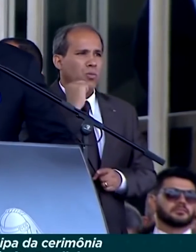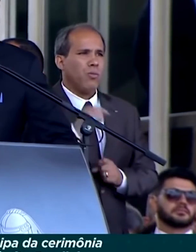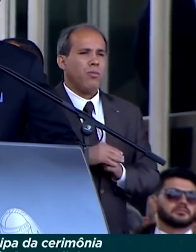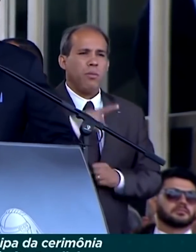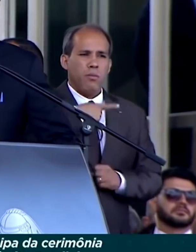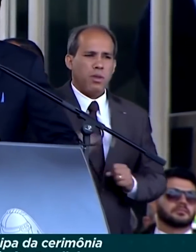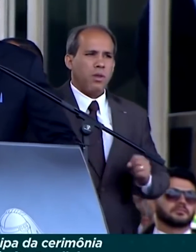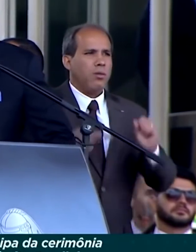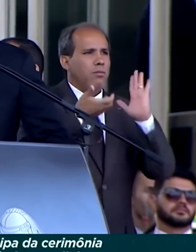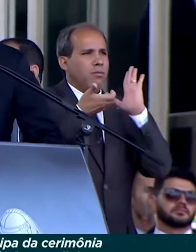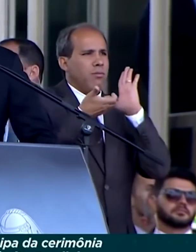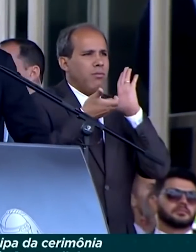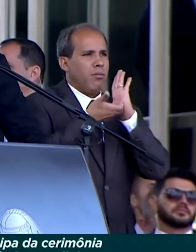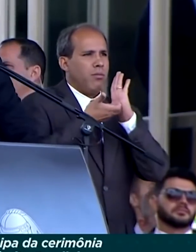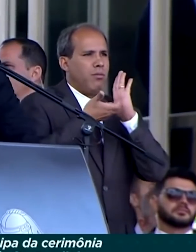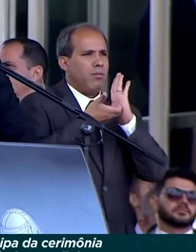Presidente da Câmara dos Deputados,